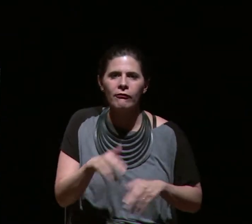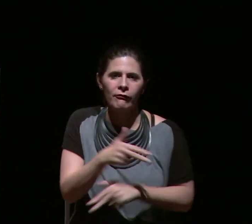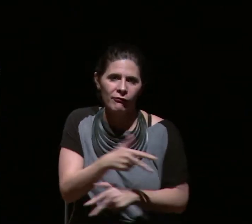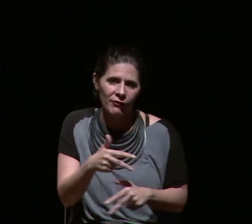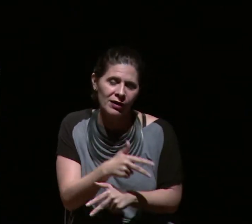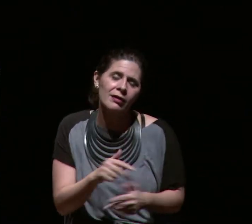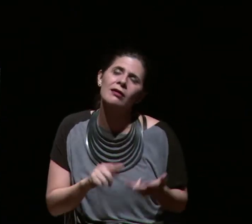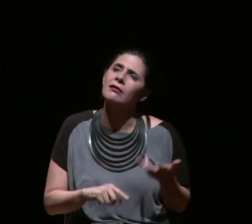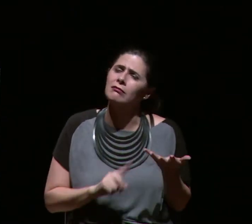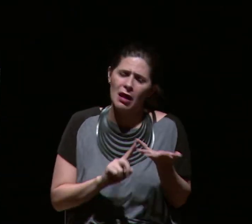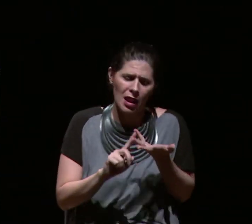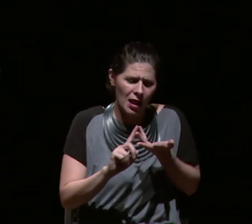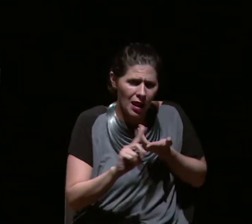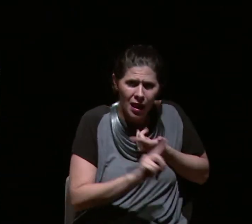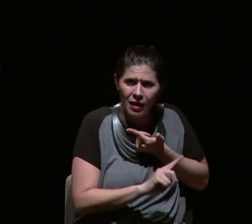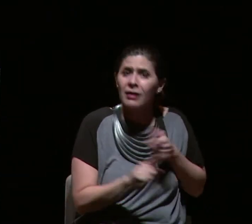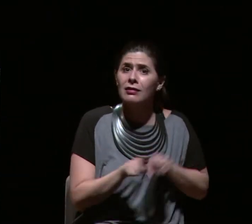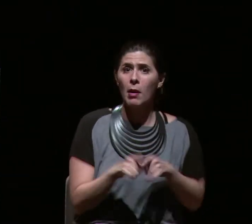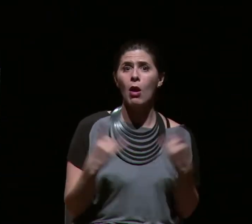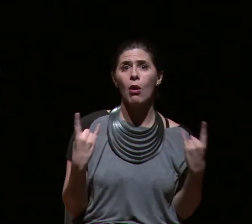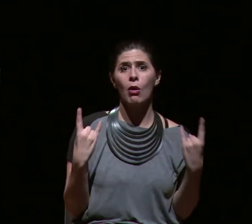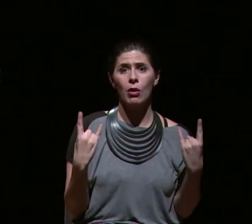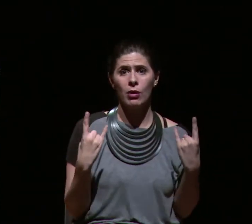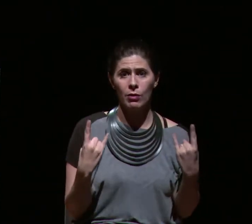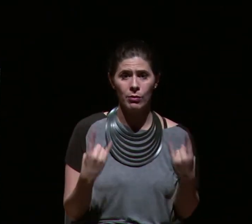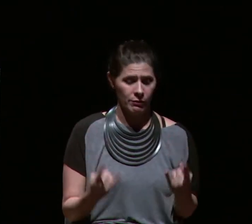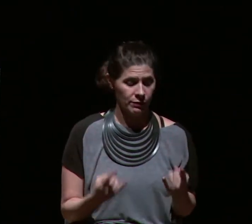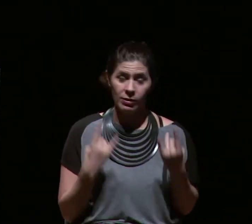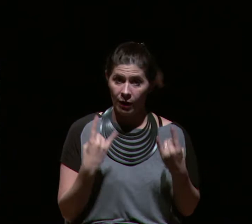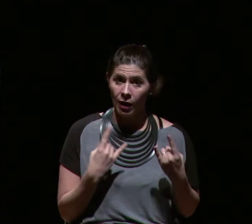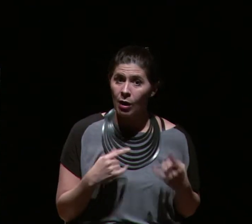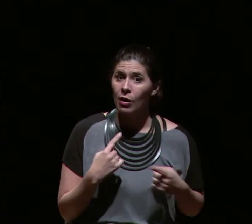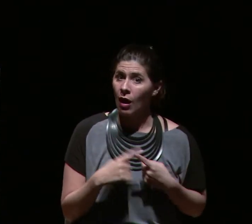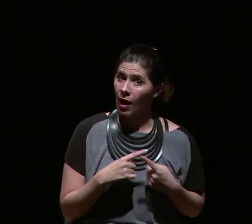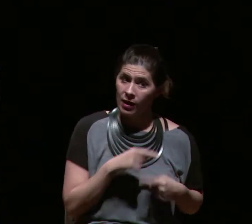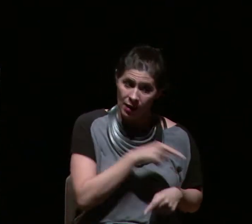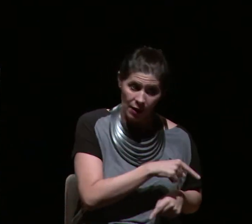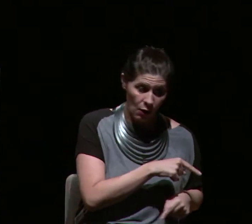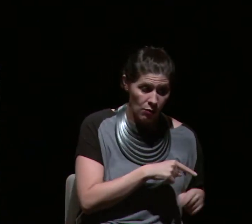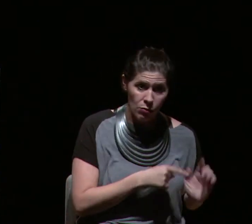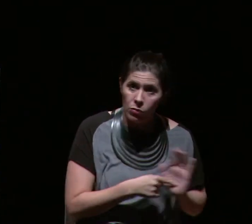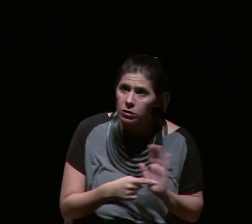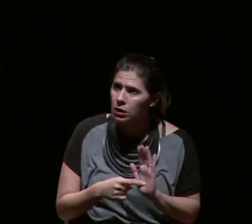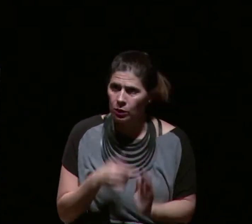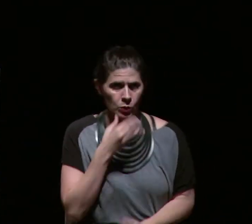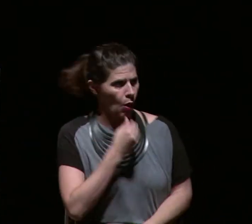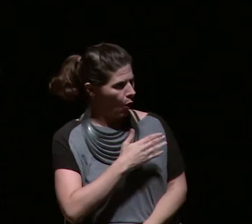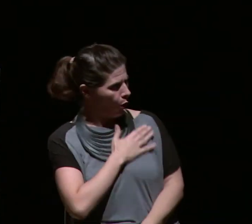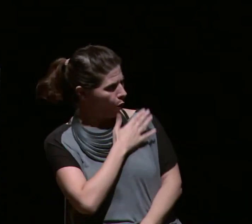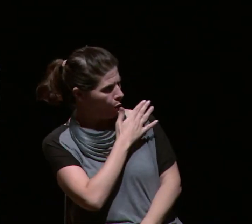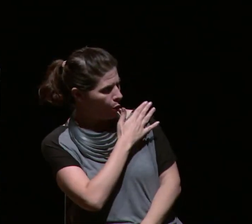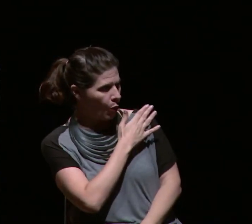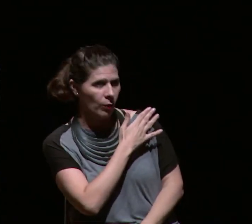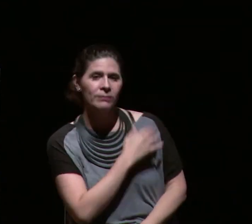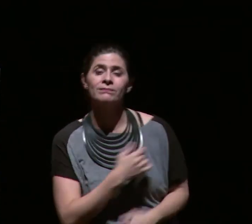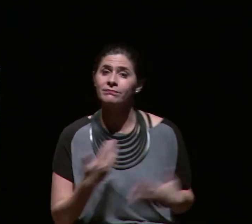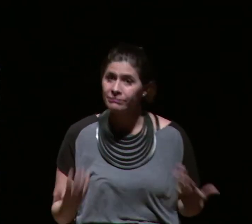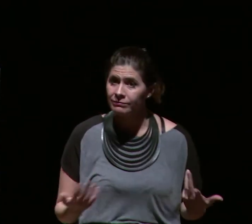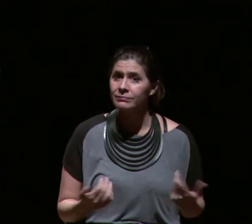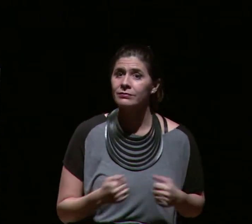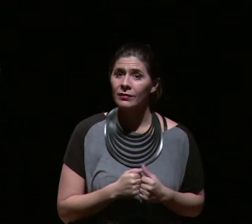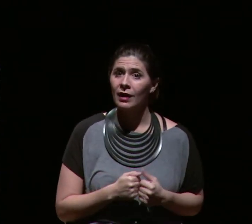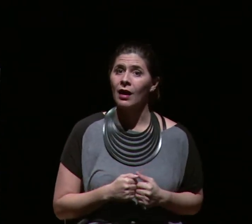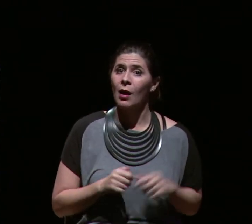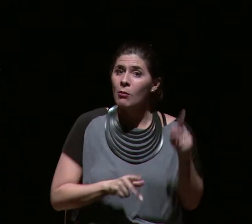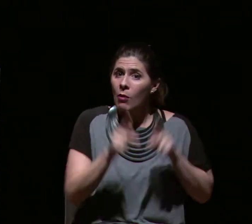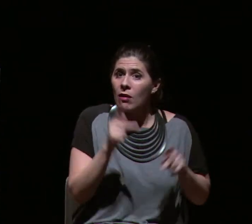mesmo o rock and roll, esse último, uma das associações que mais surpreenderam os meus alunos. Afinal, embora a presença de populações negras nos